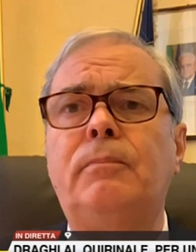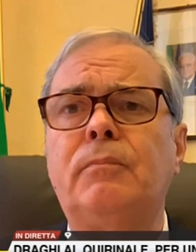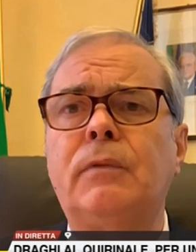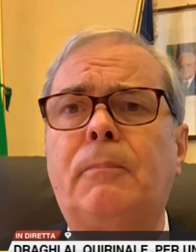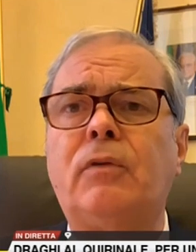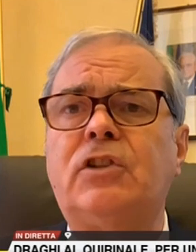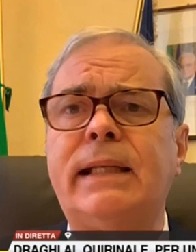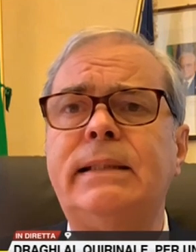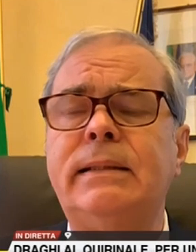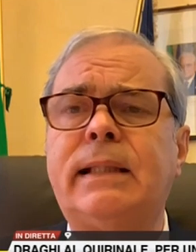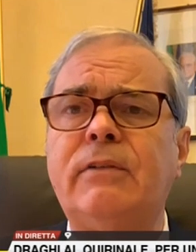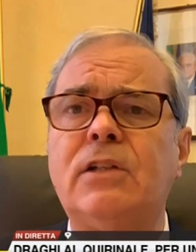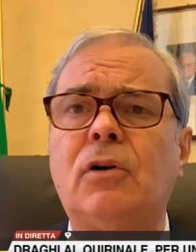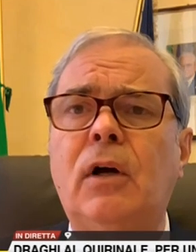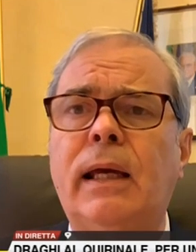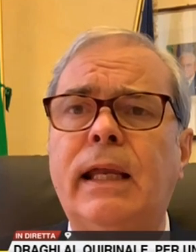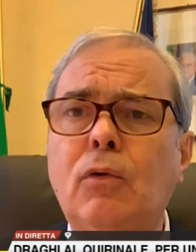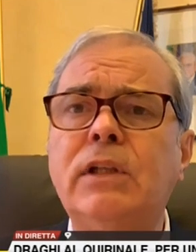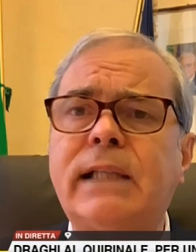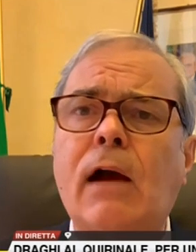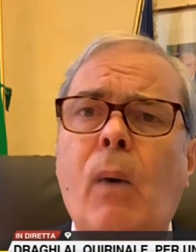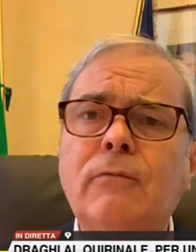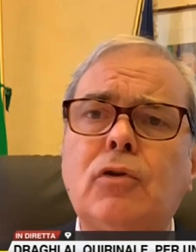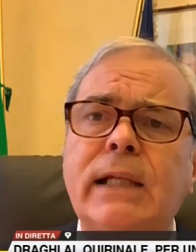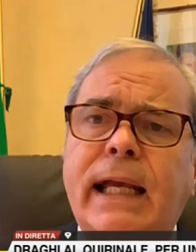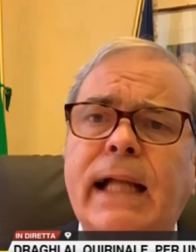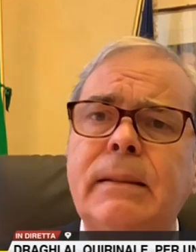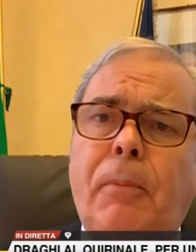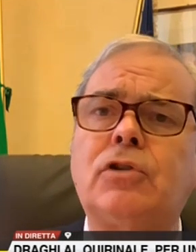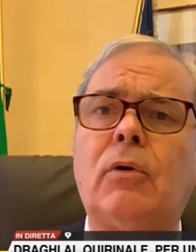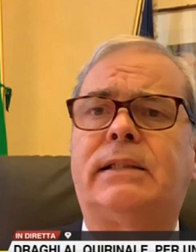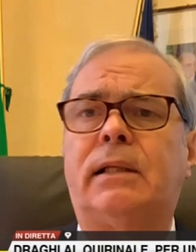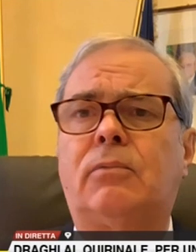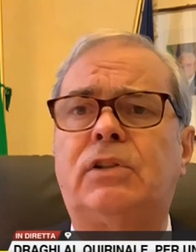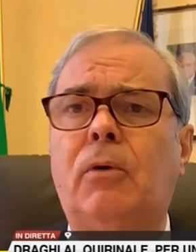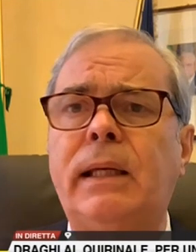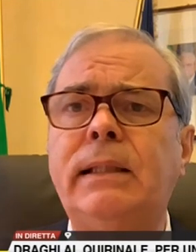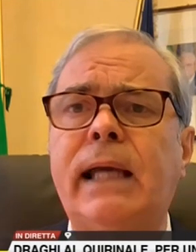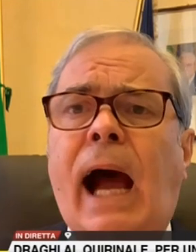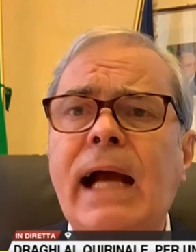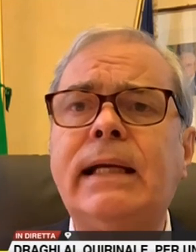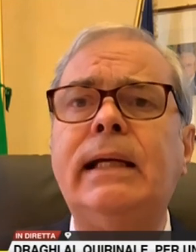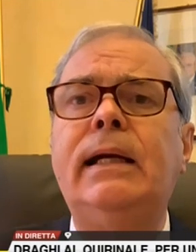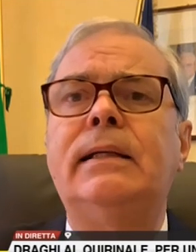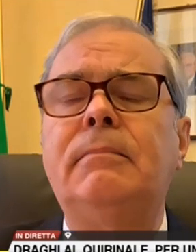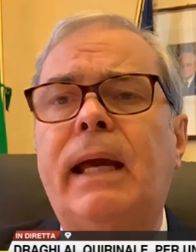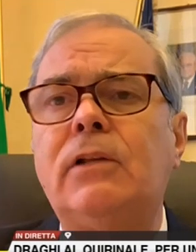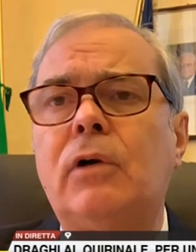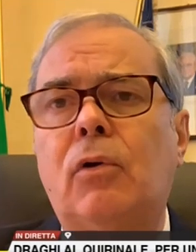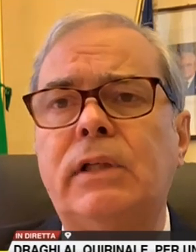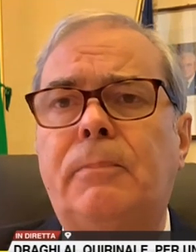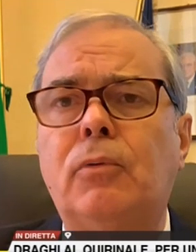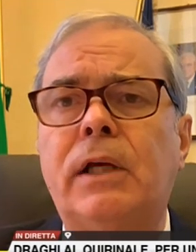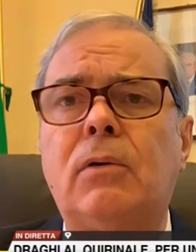comando provinciale di Treviso, e lui sa quanto delicati possono essere questi momenti anche in